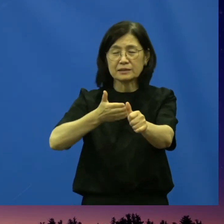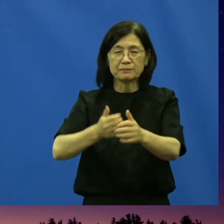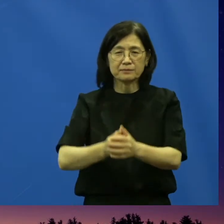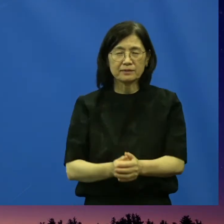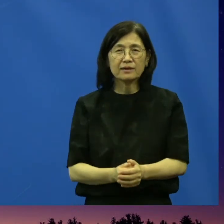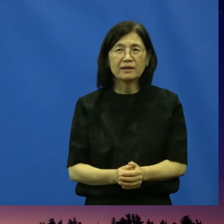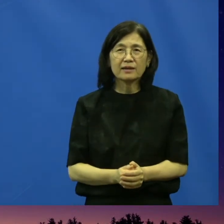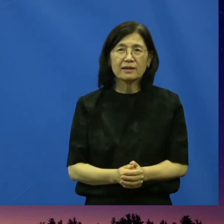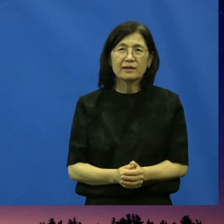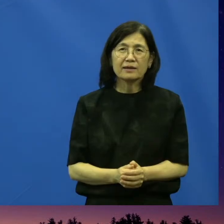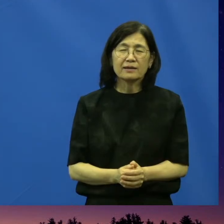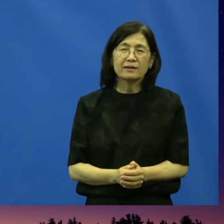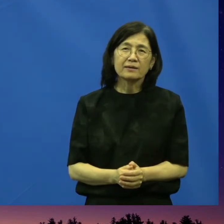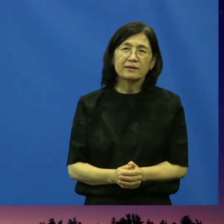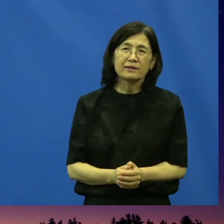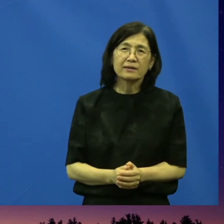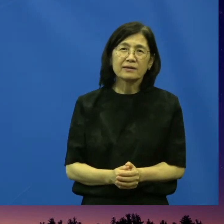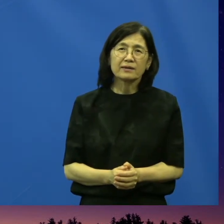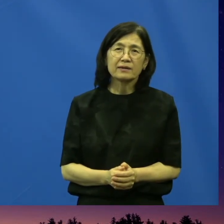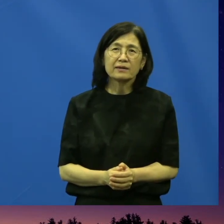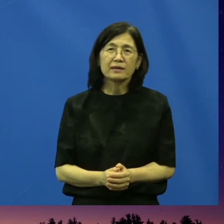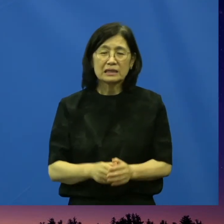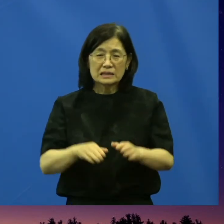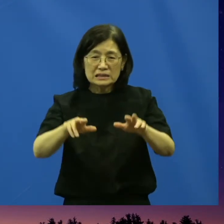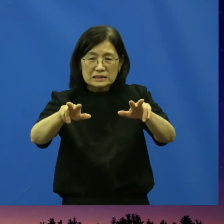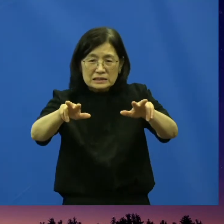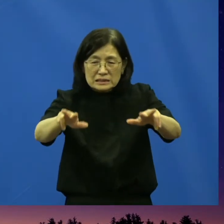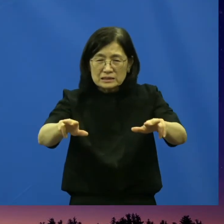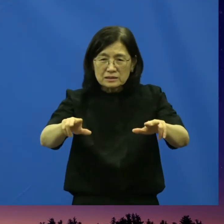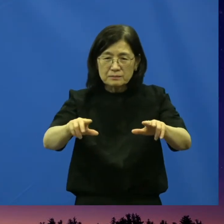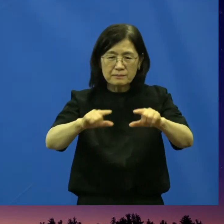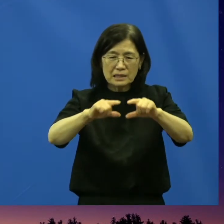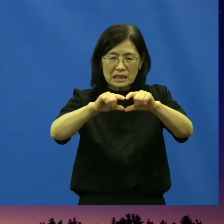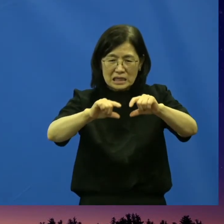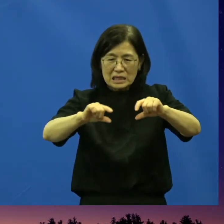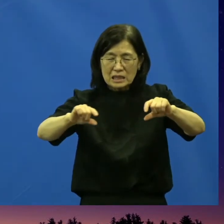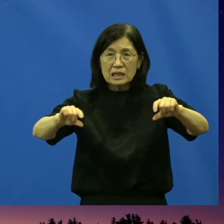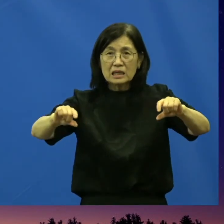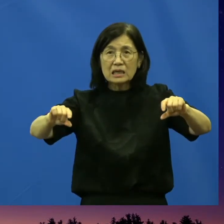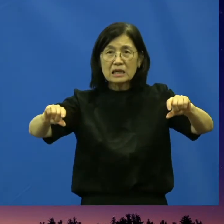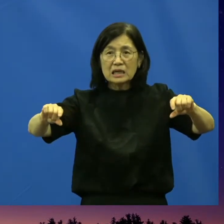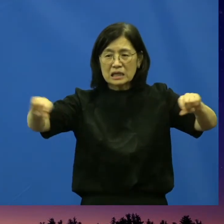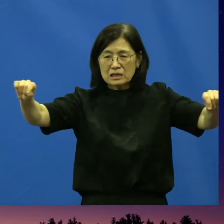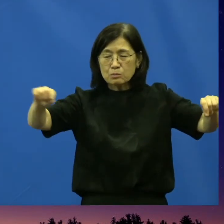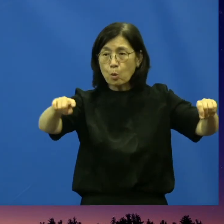일이 아니에요. 모든 게 흔들리잖아요. 지금 일본이 어느 밑에 남쪽에 섬이 지금 한